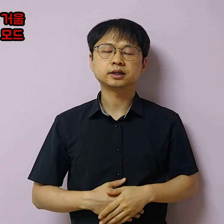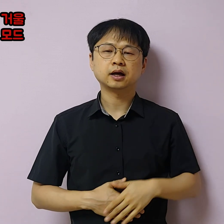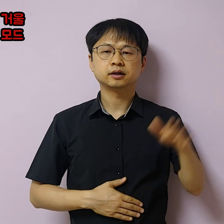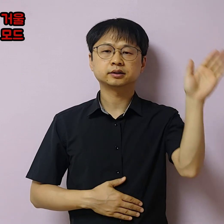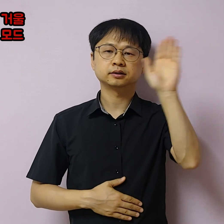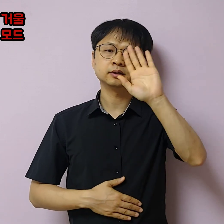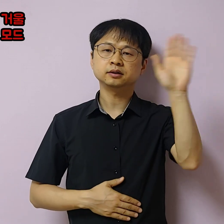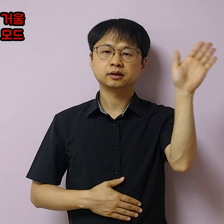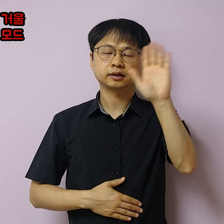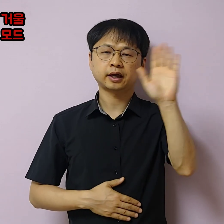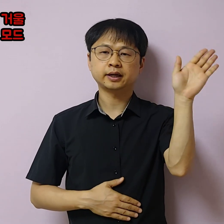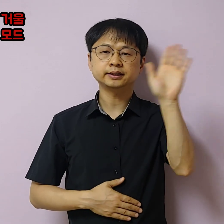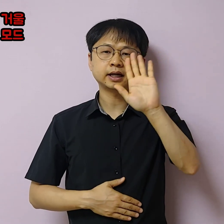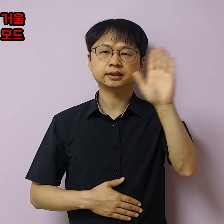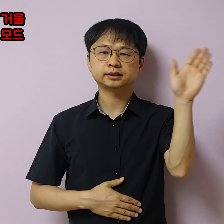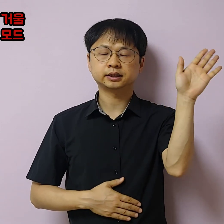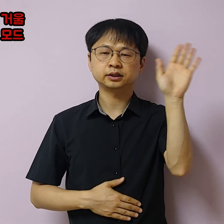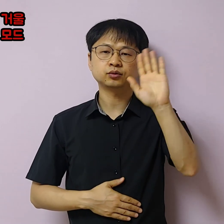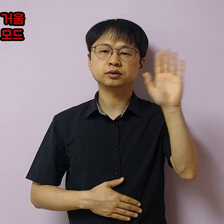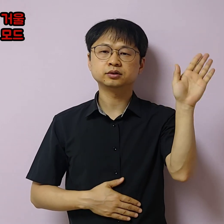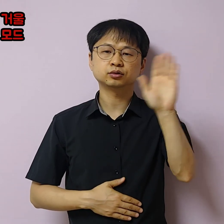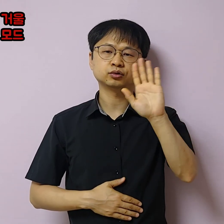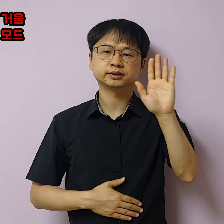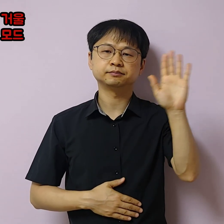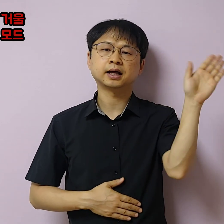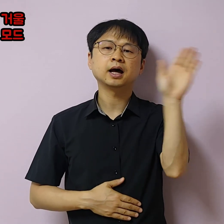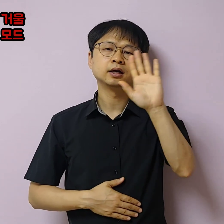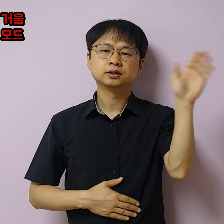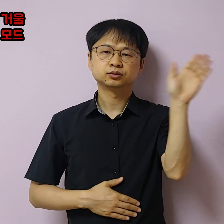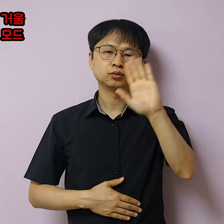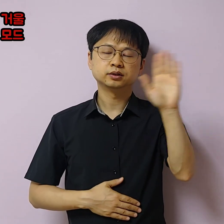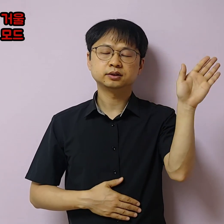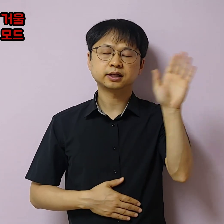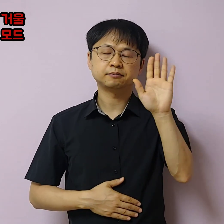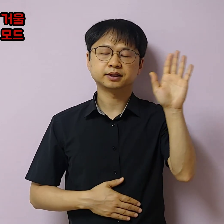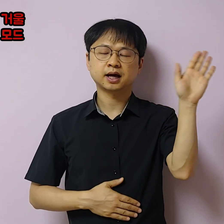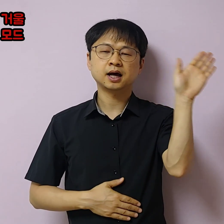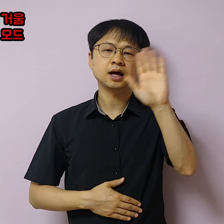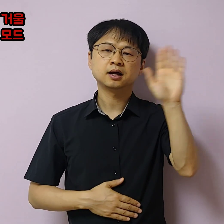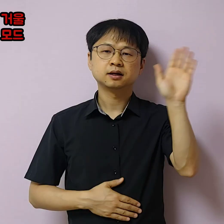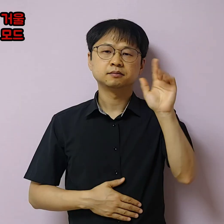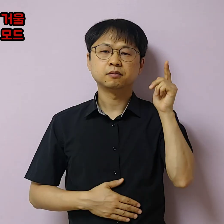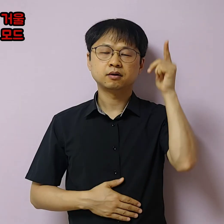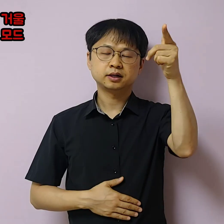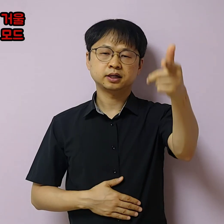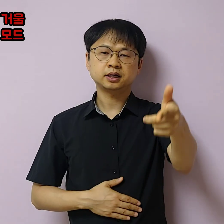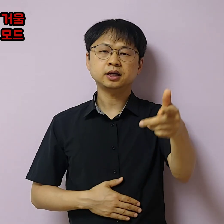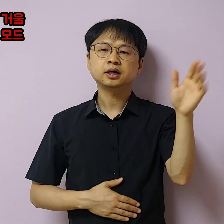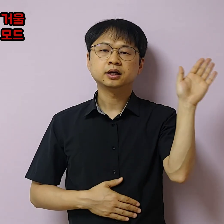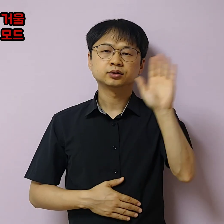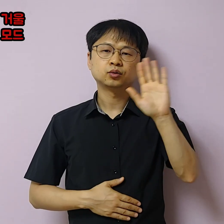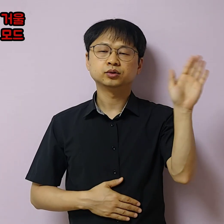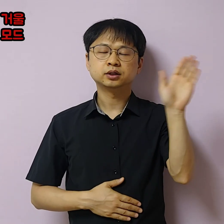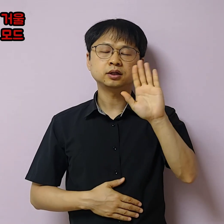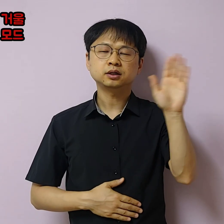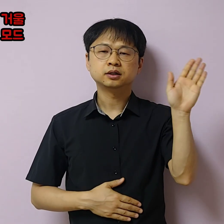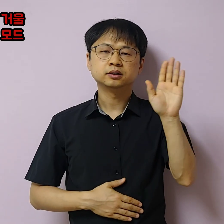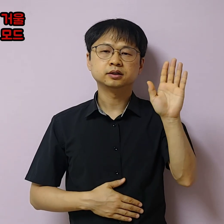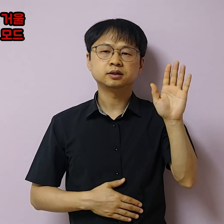흔들다. 여기서는 이렇게 인사하듯이 손을 흔들어 주었습니다. 손 흔들다입니다. 멀리 손을